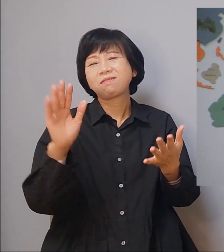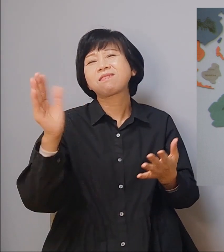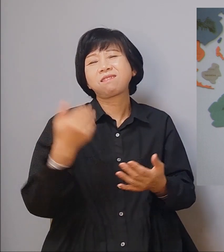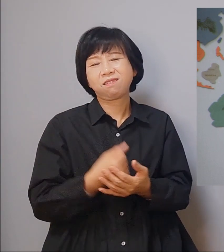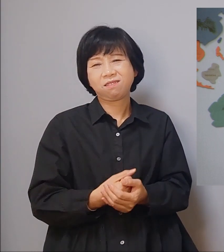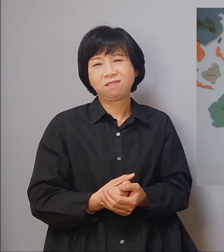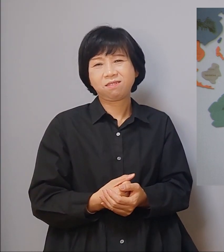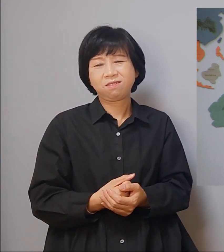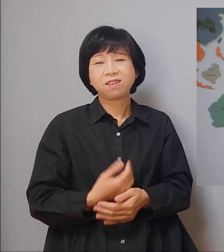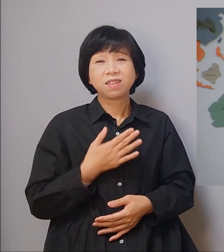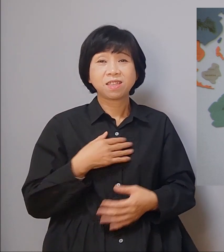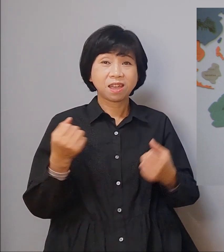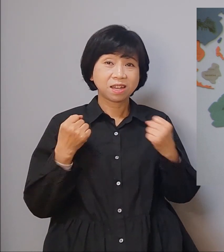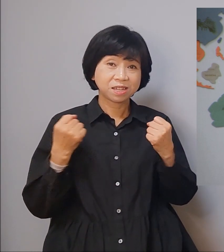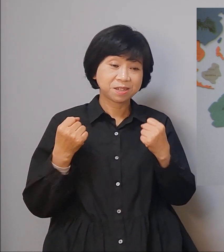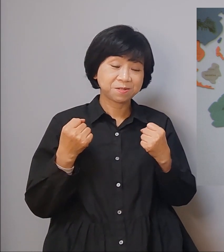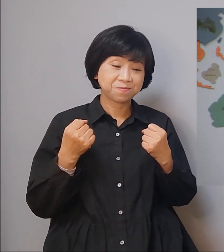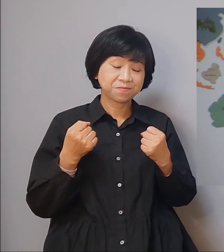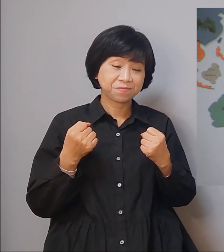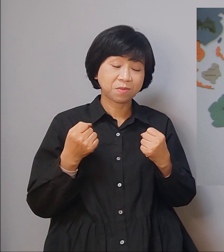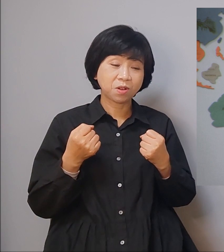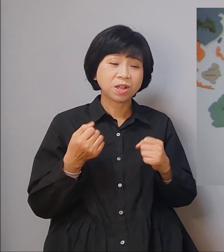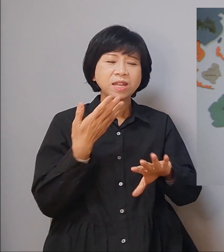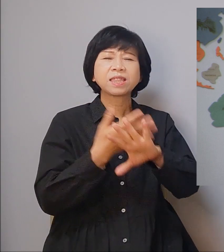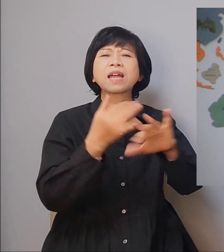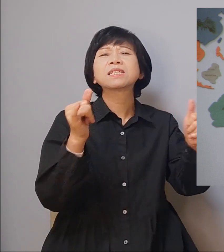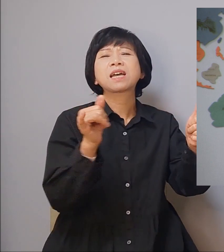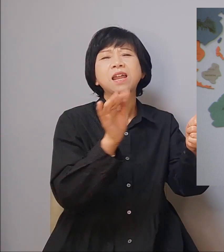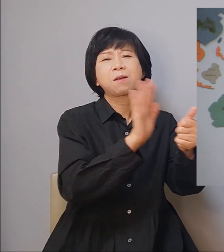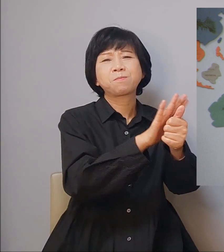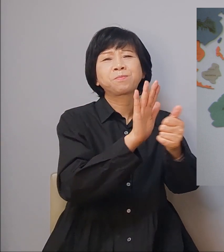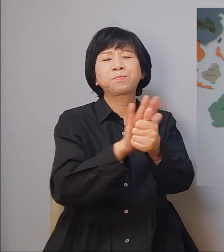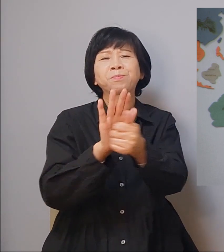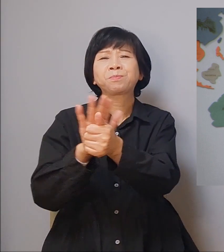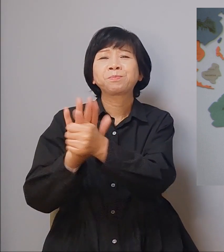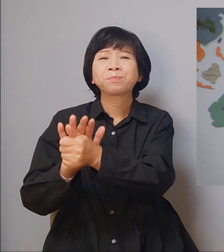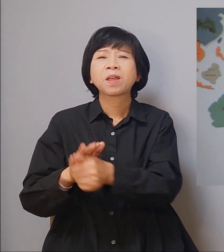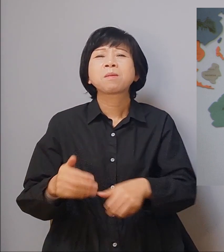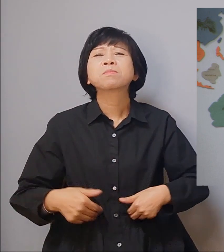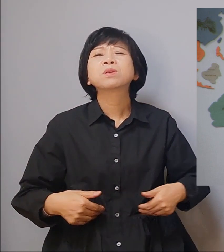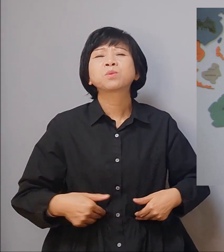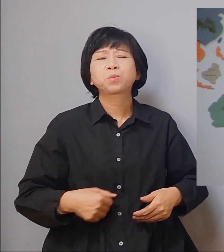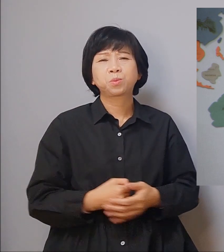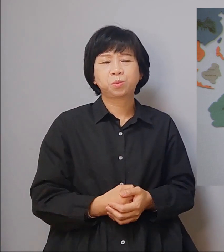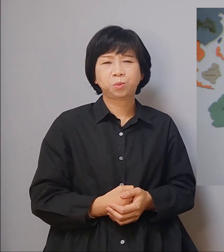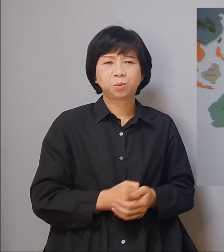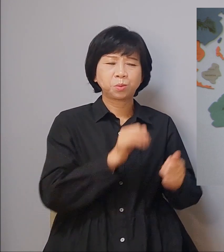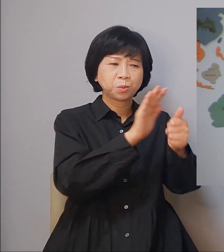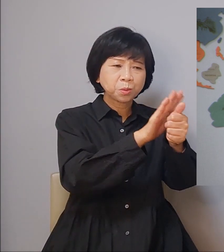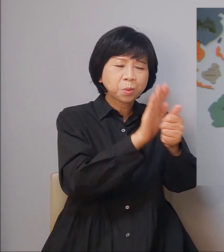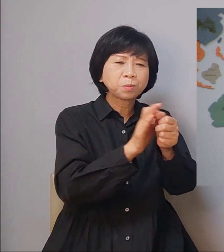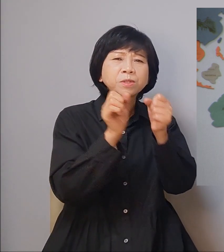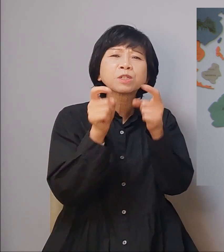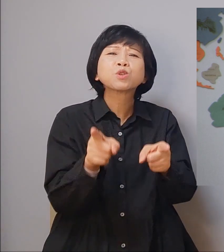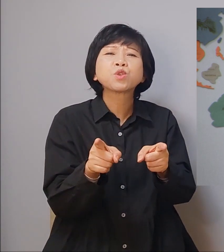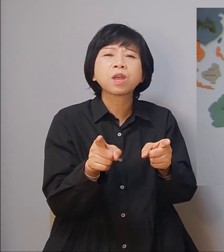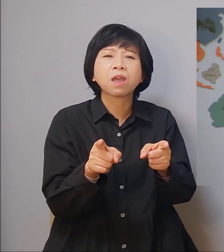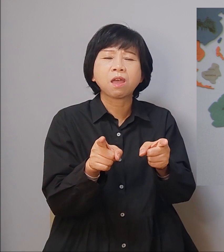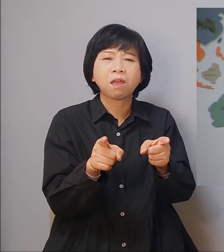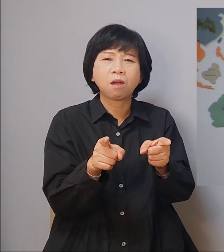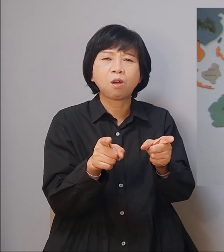누군가를 도와줘야 합니다. 우리는 자신의 불행만 생각하다가 다른 이들을 도울 기회를 놓치지 말아야